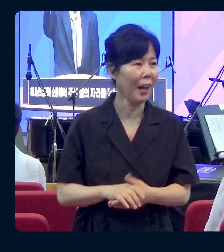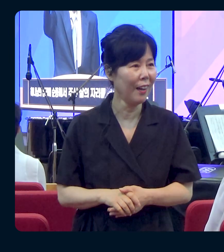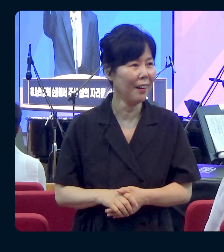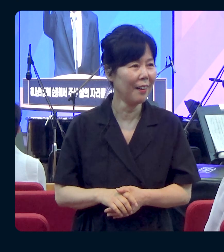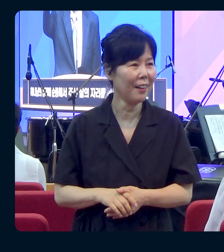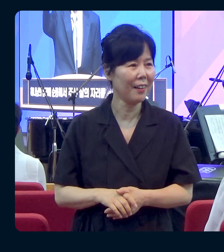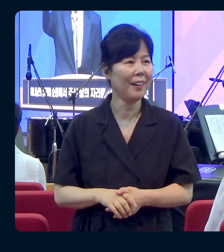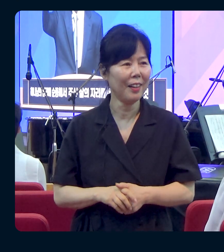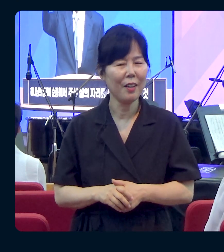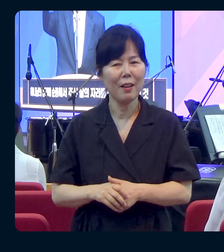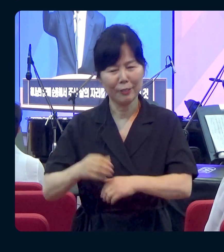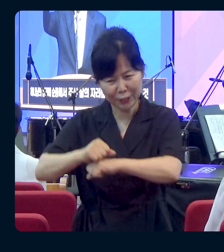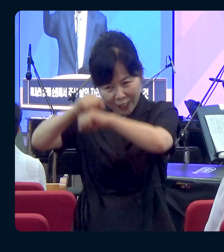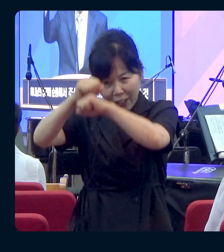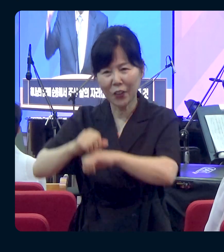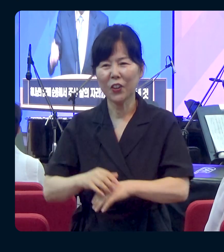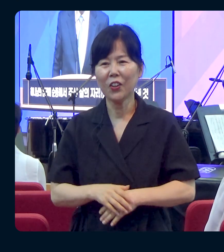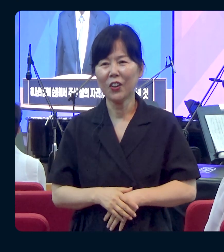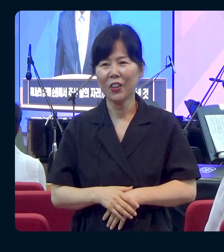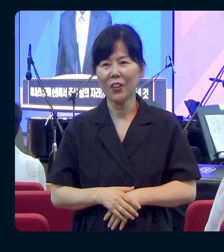크레딧 스코어가 높습니다.